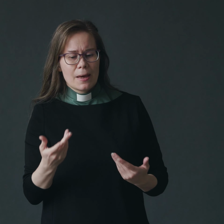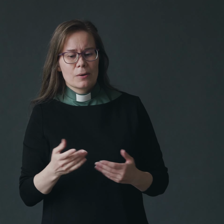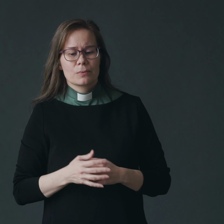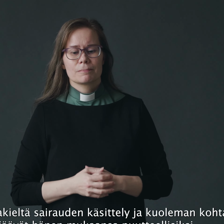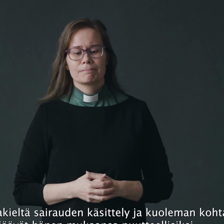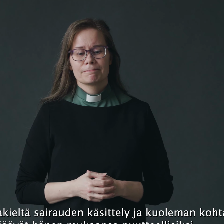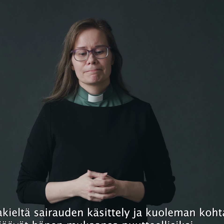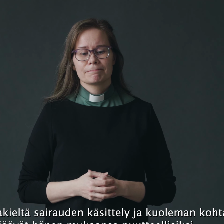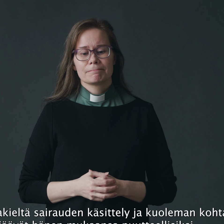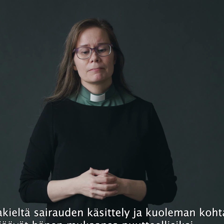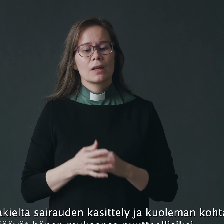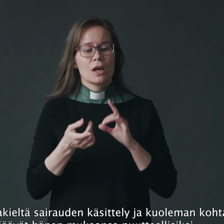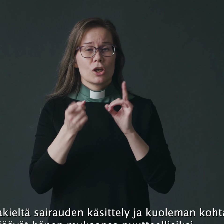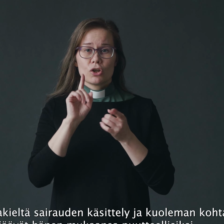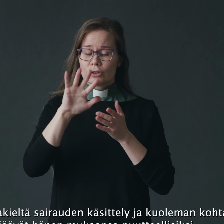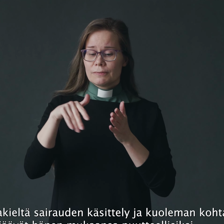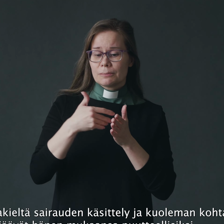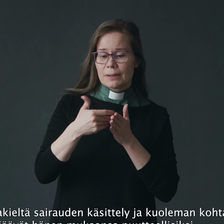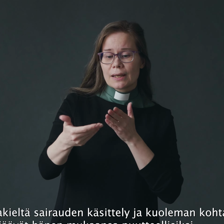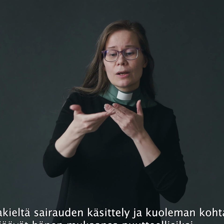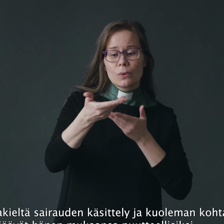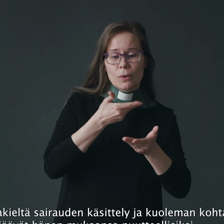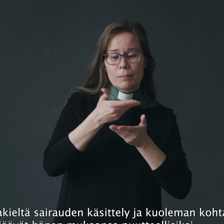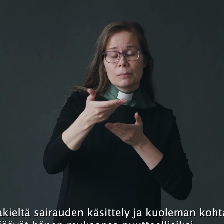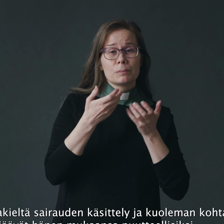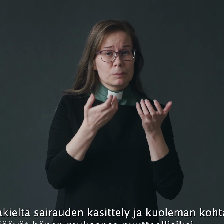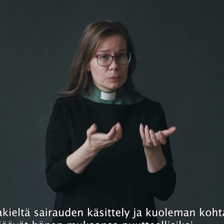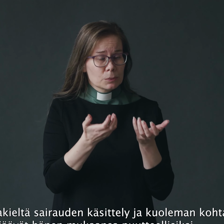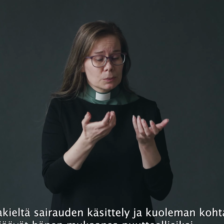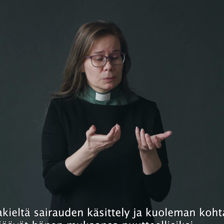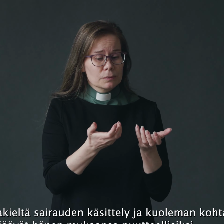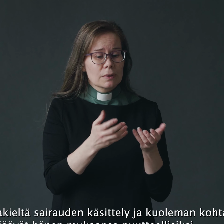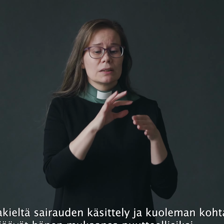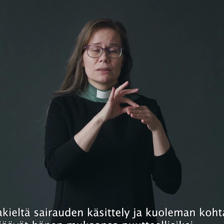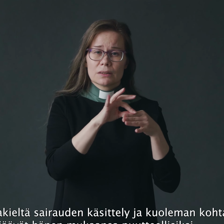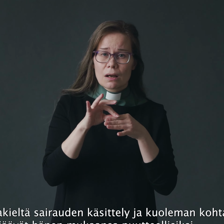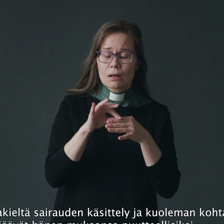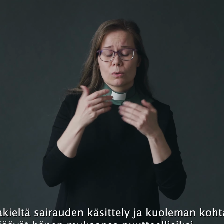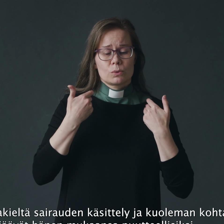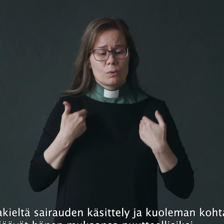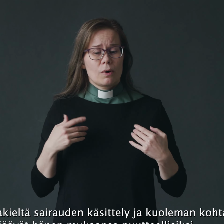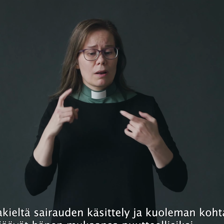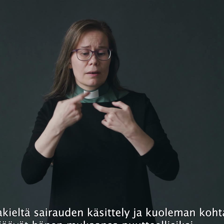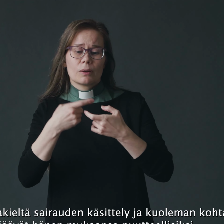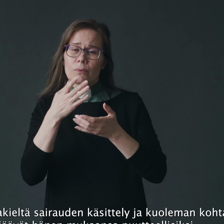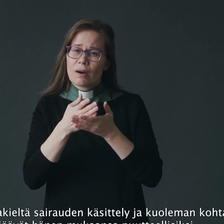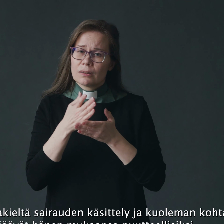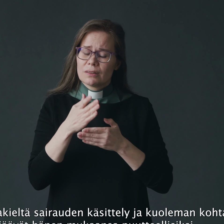Ilman viittomakieltä, sairauden käsittely ja kuoleman kohtaaminen jäävät hänen mukaansa